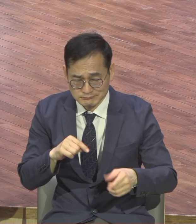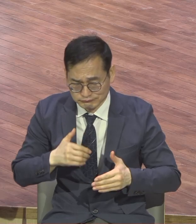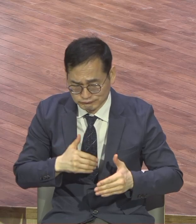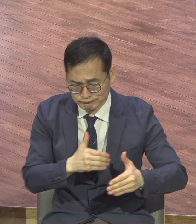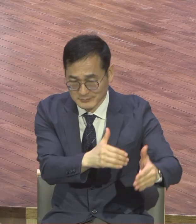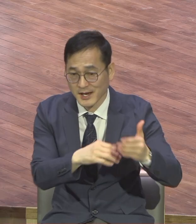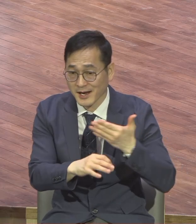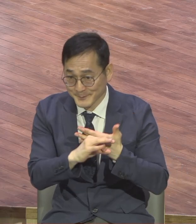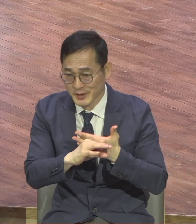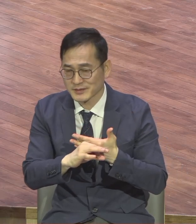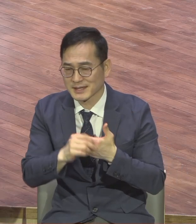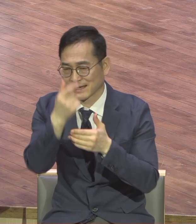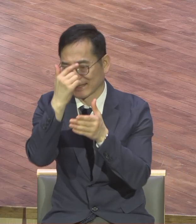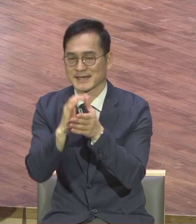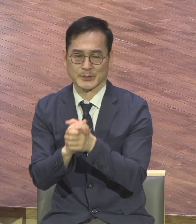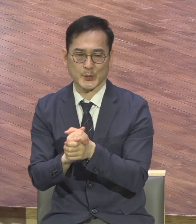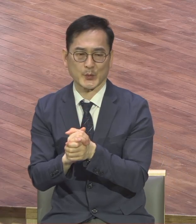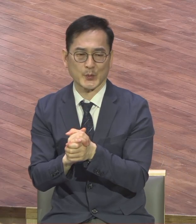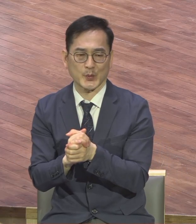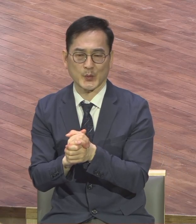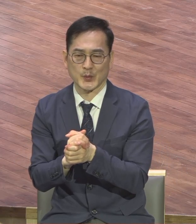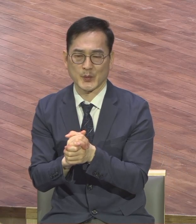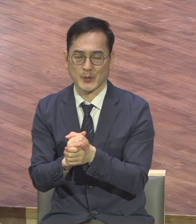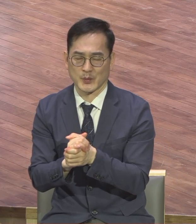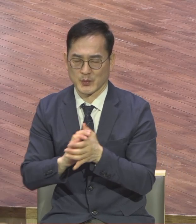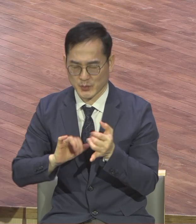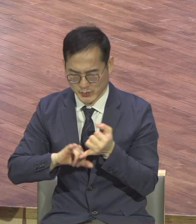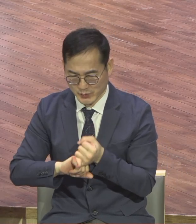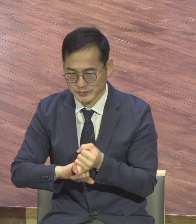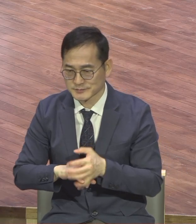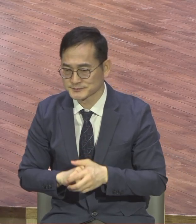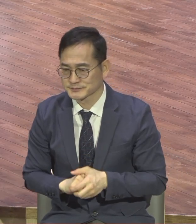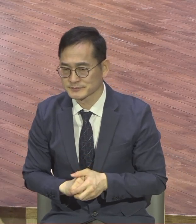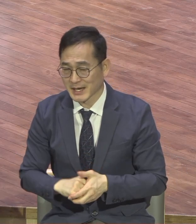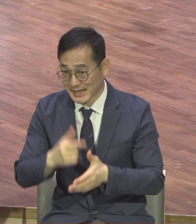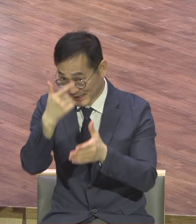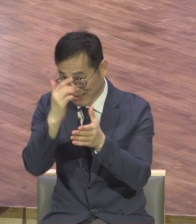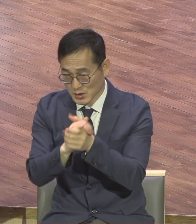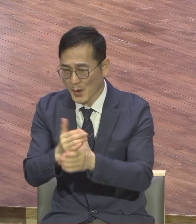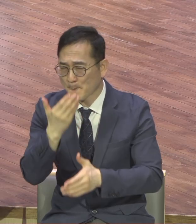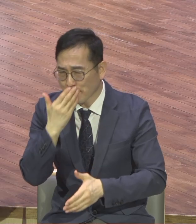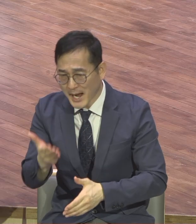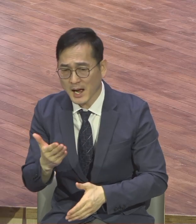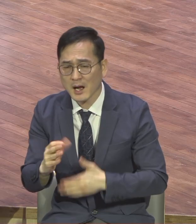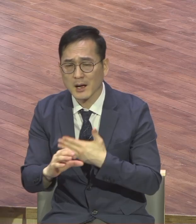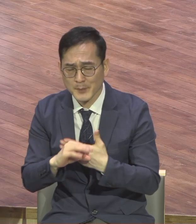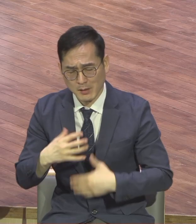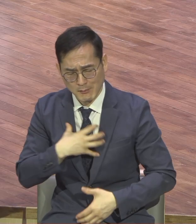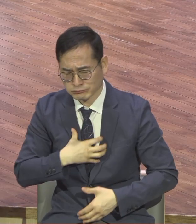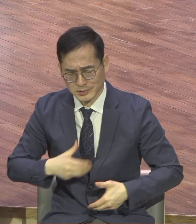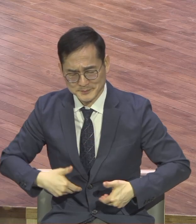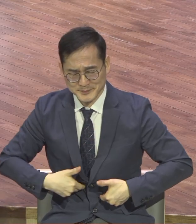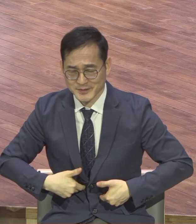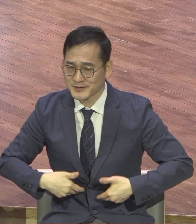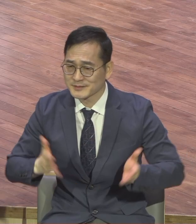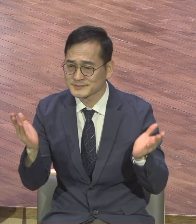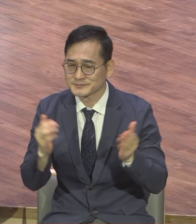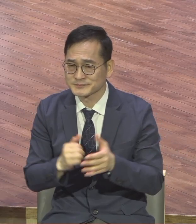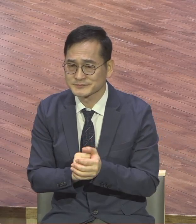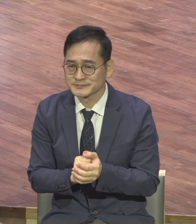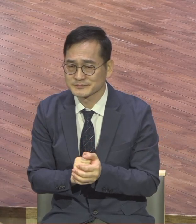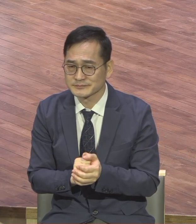된다. 기도할 수 있는데 왜 걱정하십니까? 기도 비밀 하나님 앞에